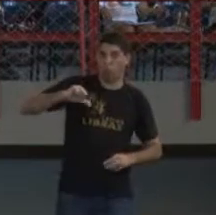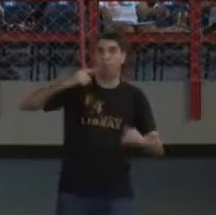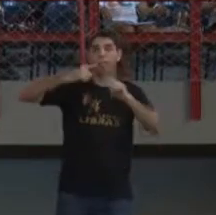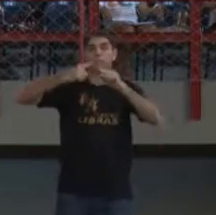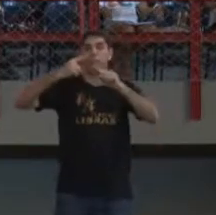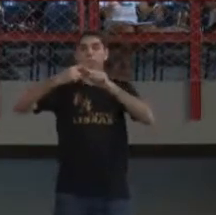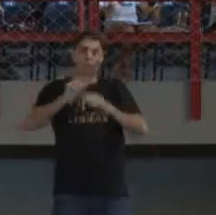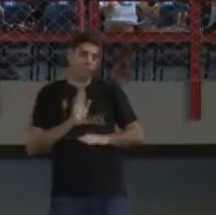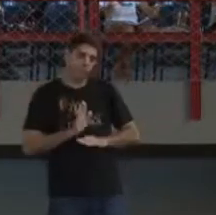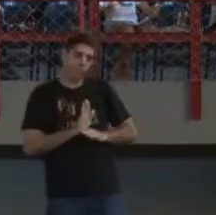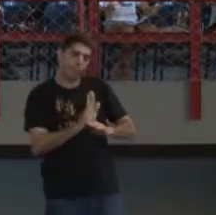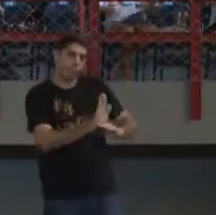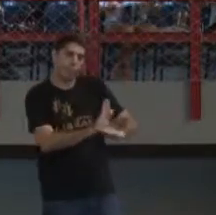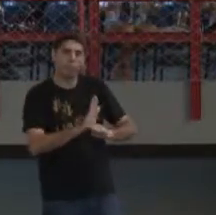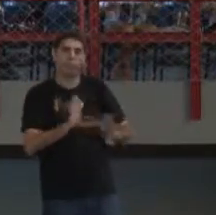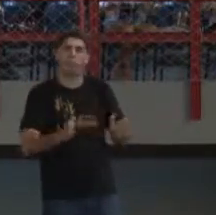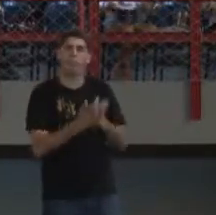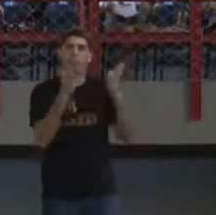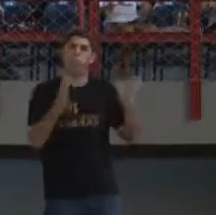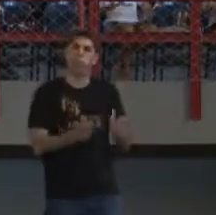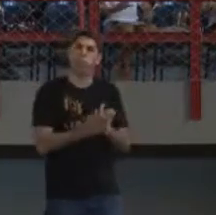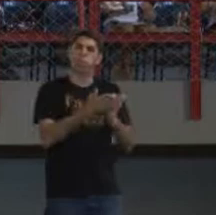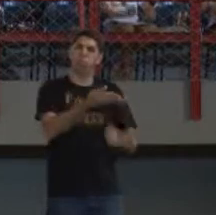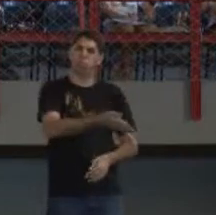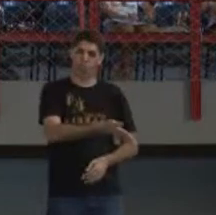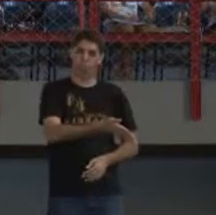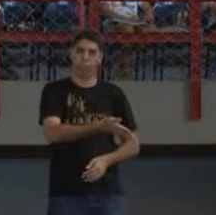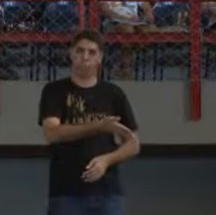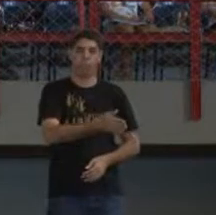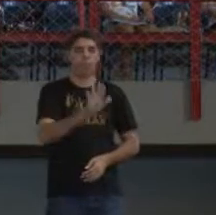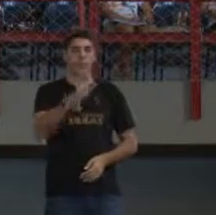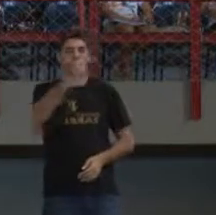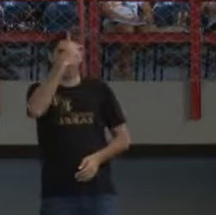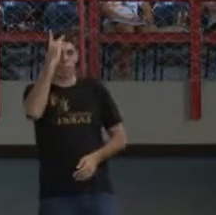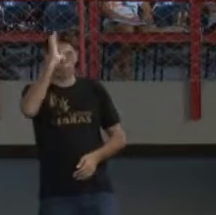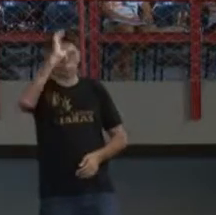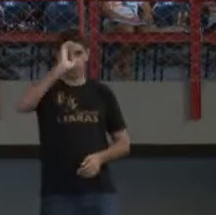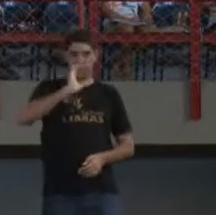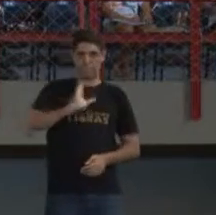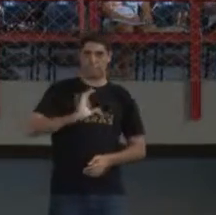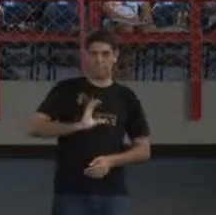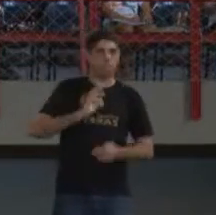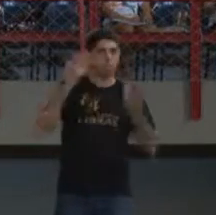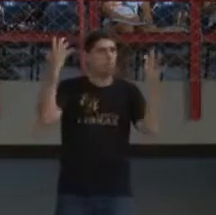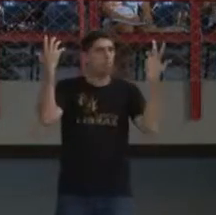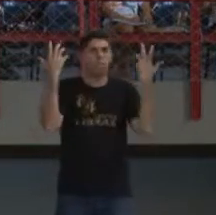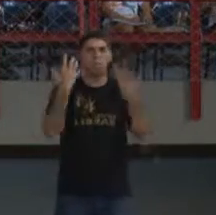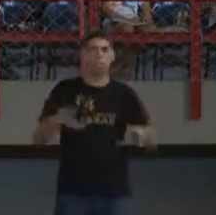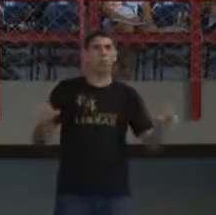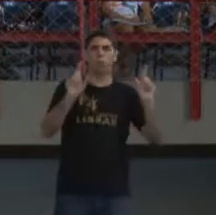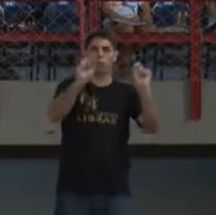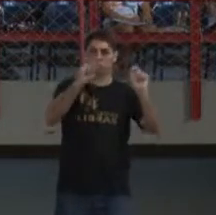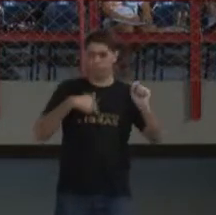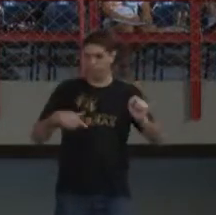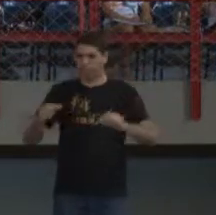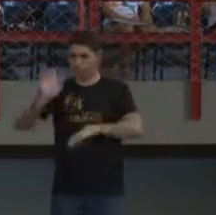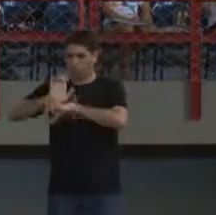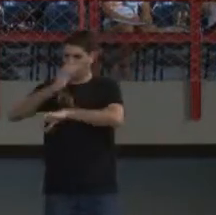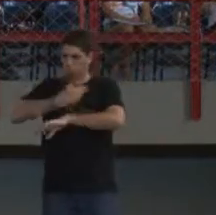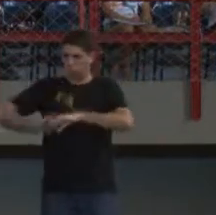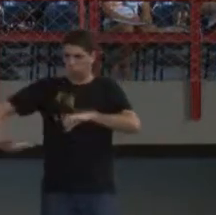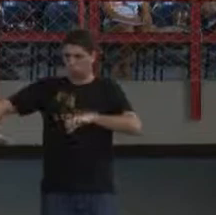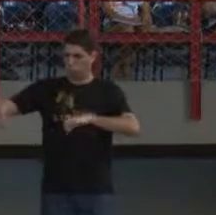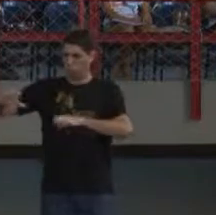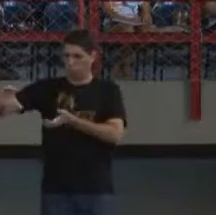pobres. Como assim, professor? O cidadão não queria que o Estado pegasse recurso financeiro para dar aos